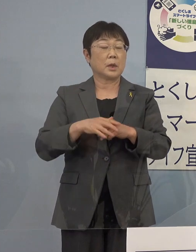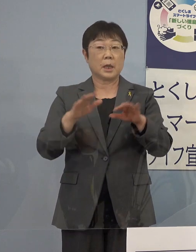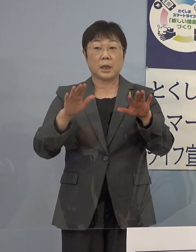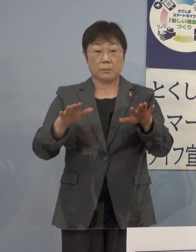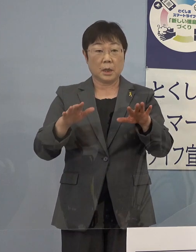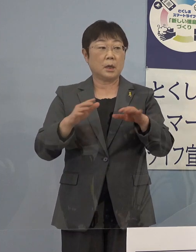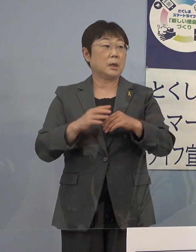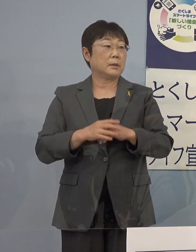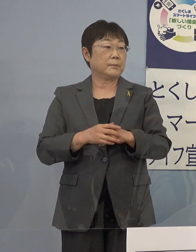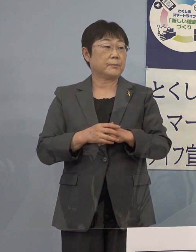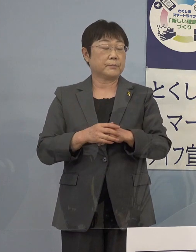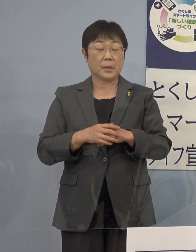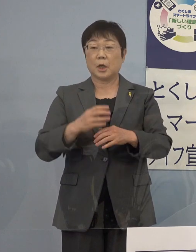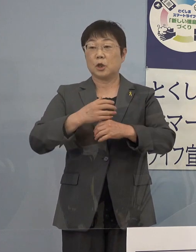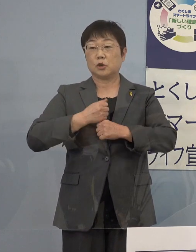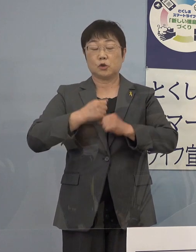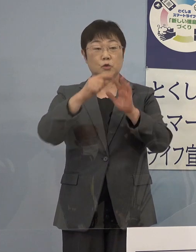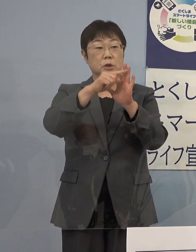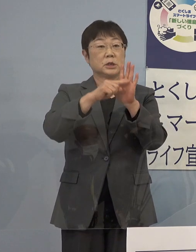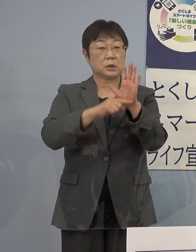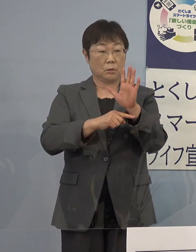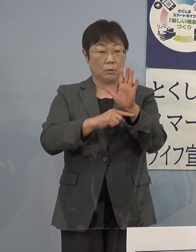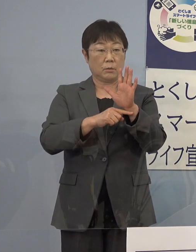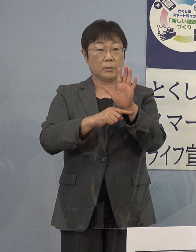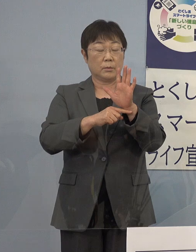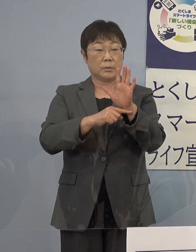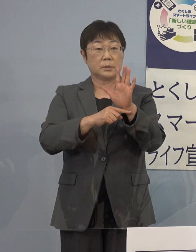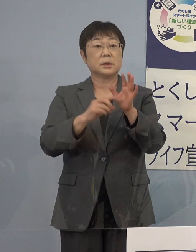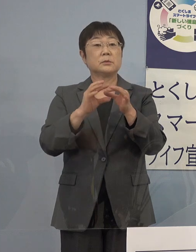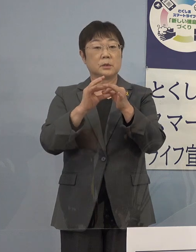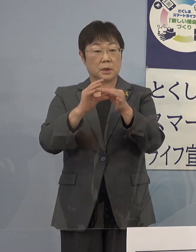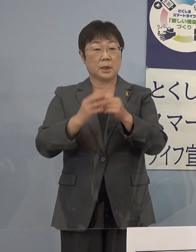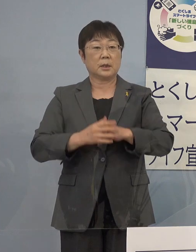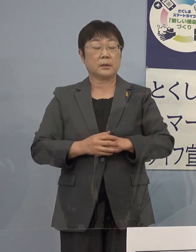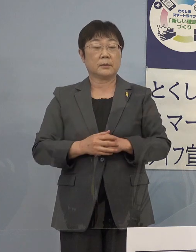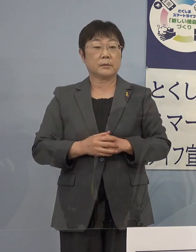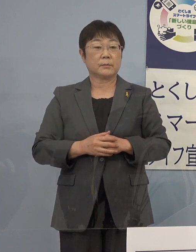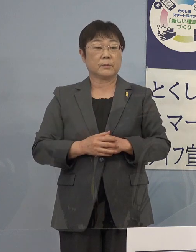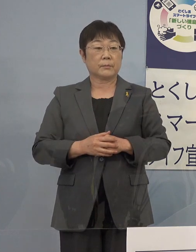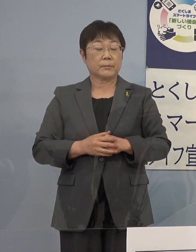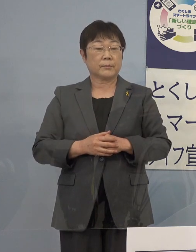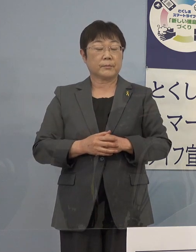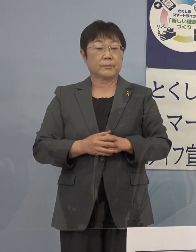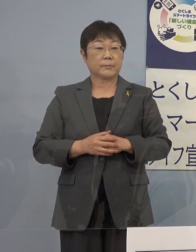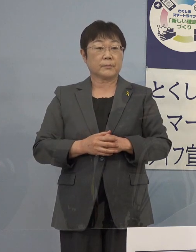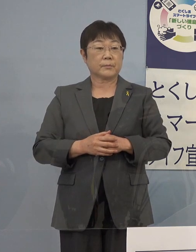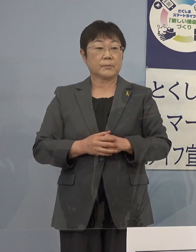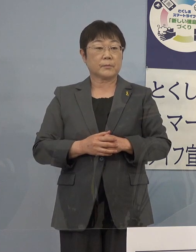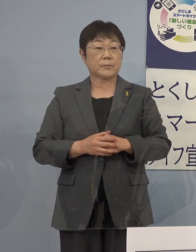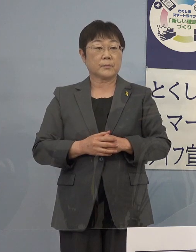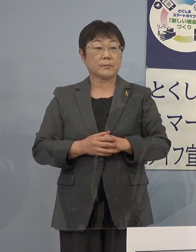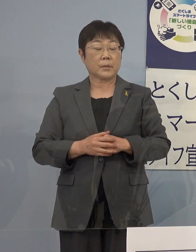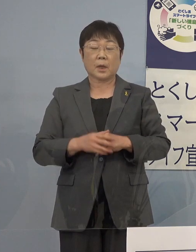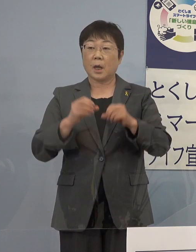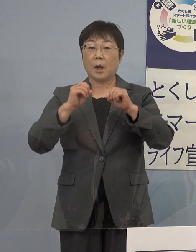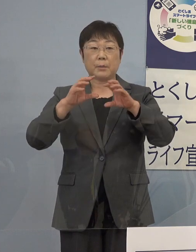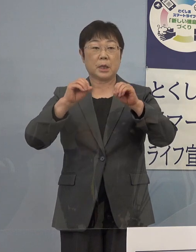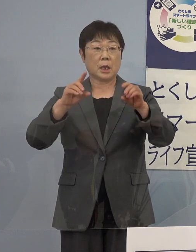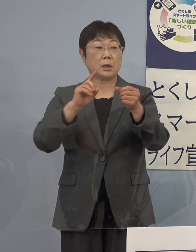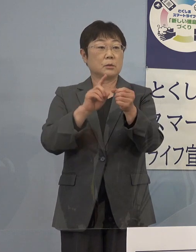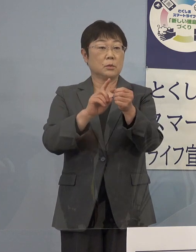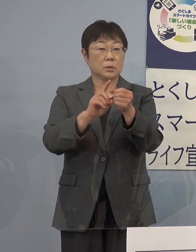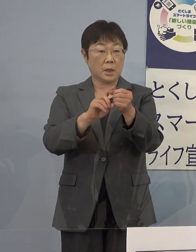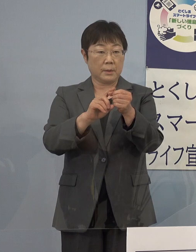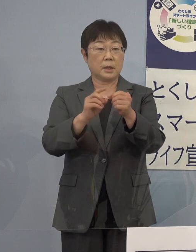も少し申し上げた注意事点点ですね、こうした点についての PR をする